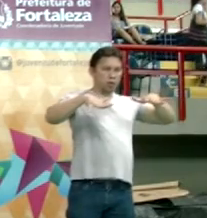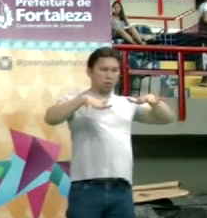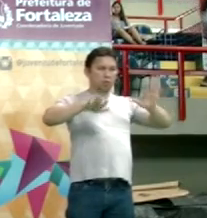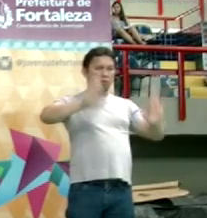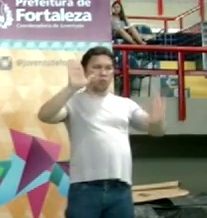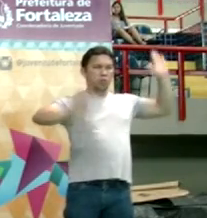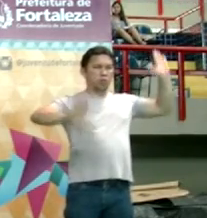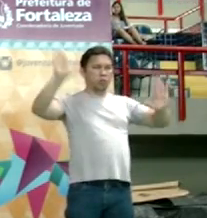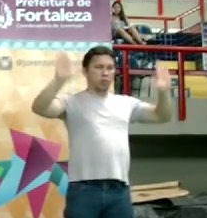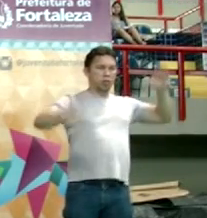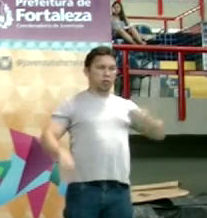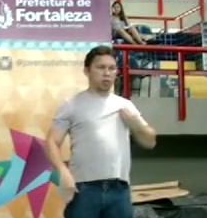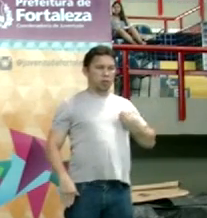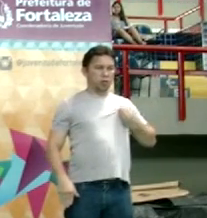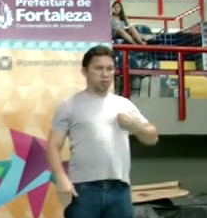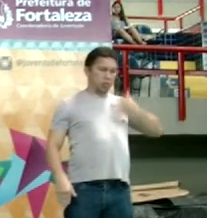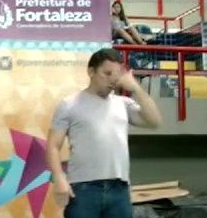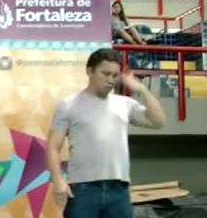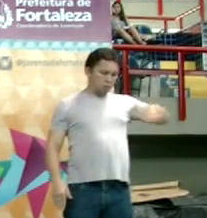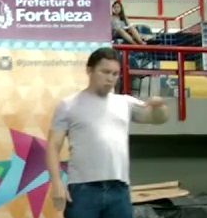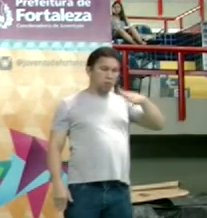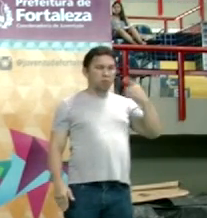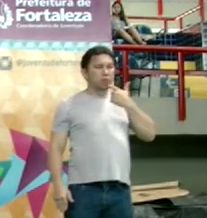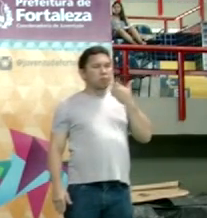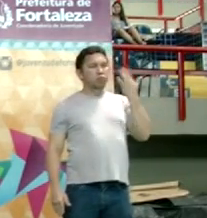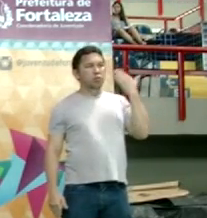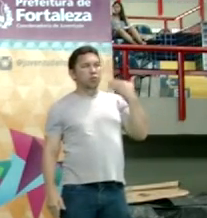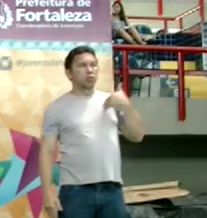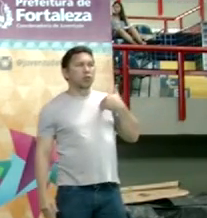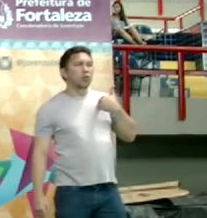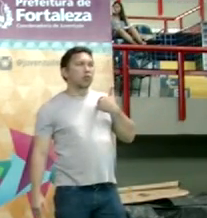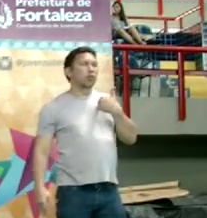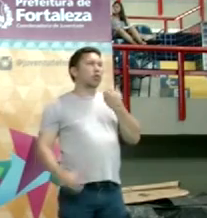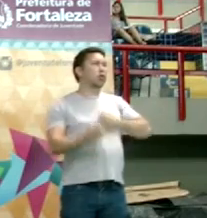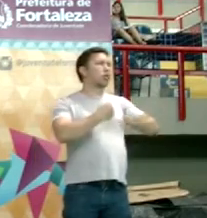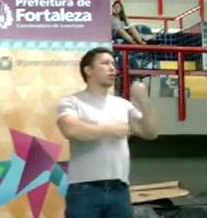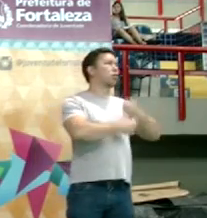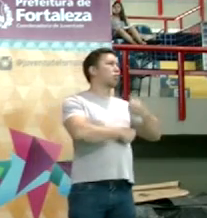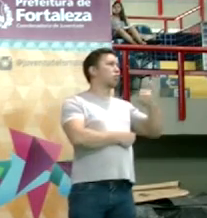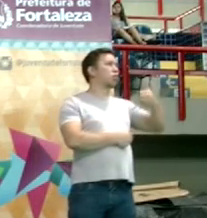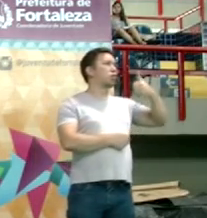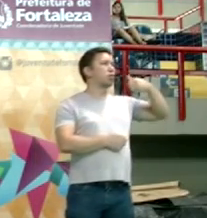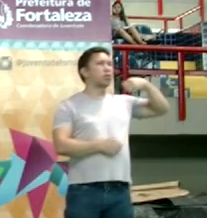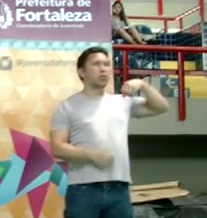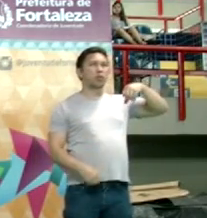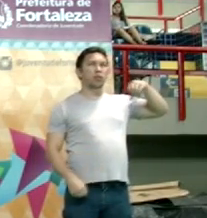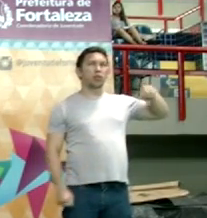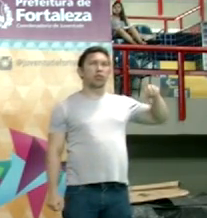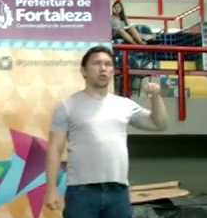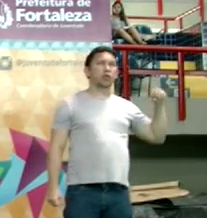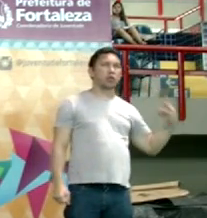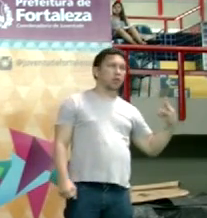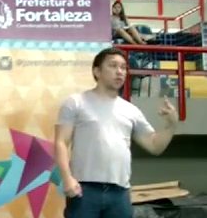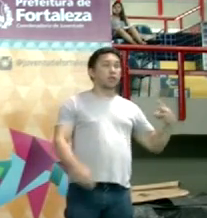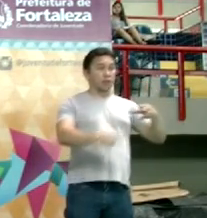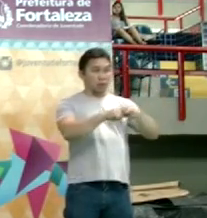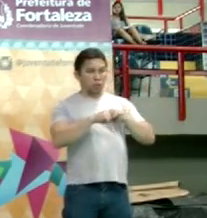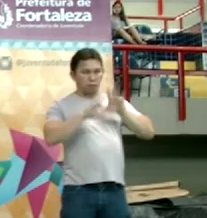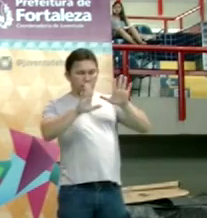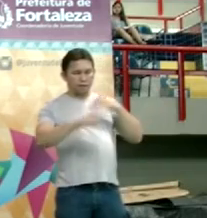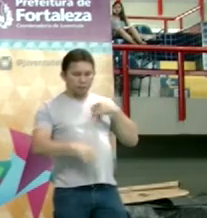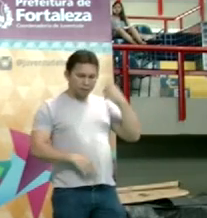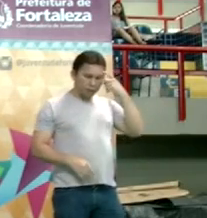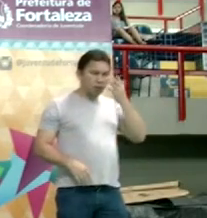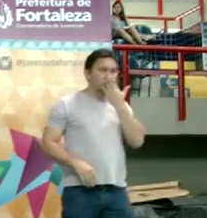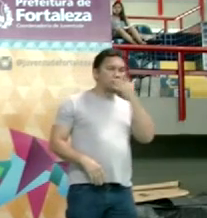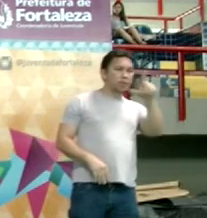20 anos já isso daí, né? É mais ou menos isso, se eu não me engano foi em 93. Quase certeza disso. Pois bem, então a gente